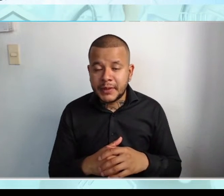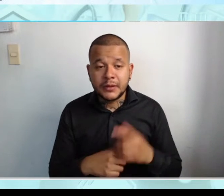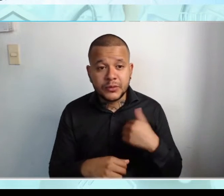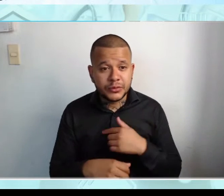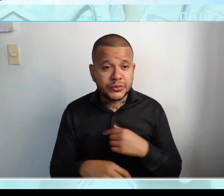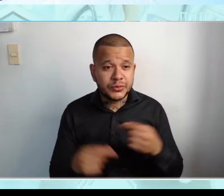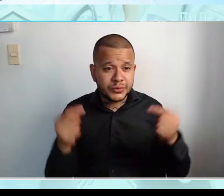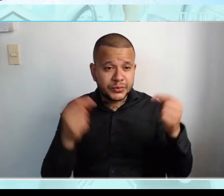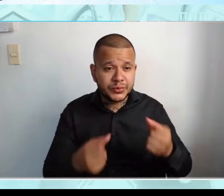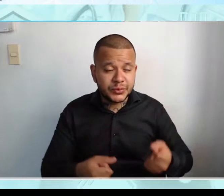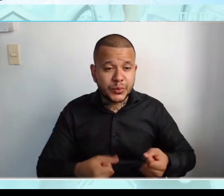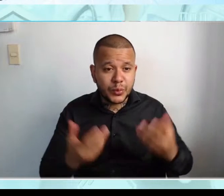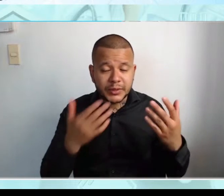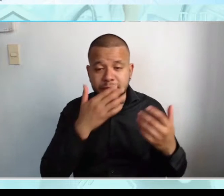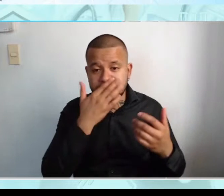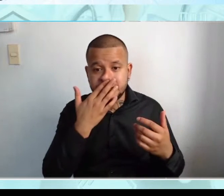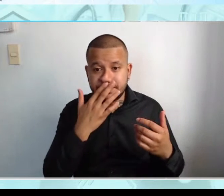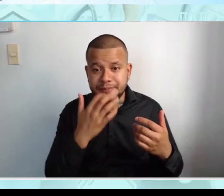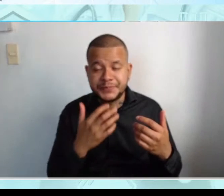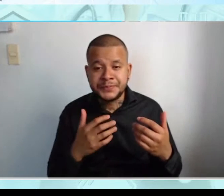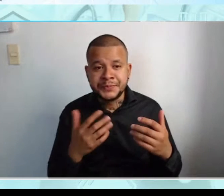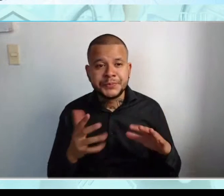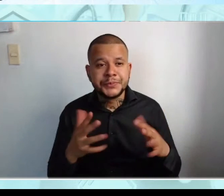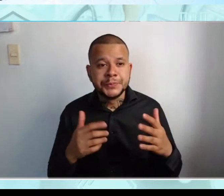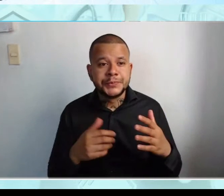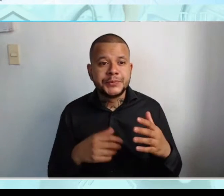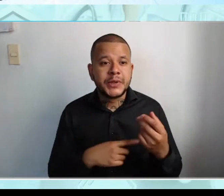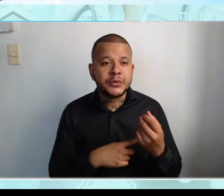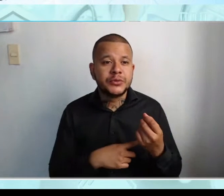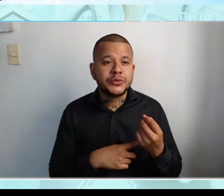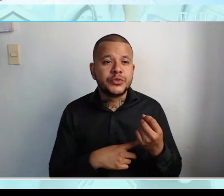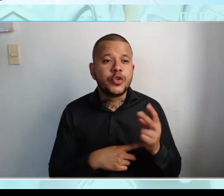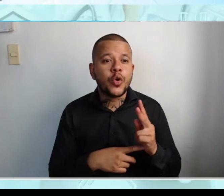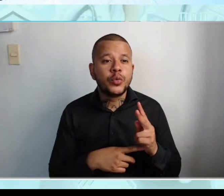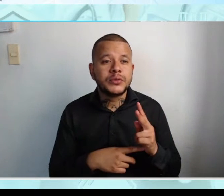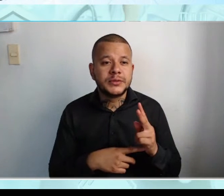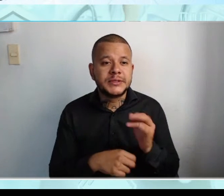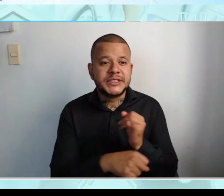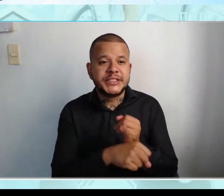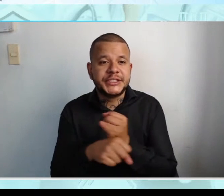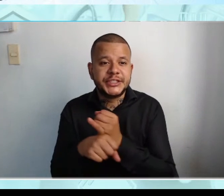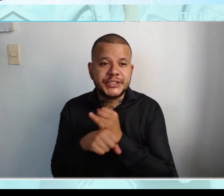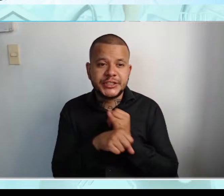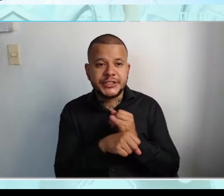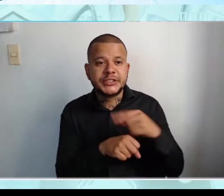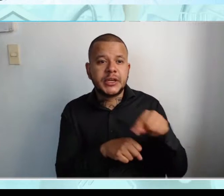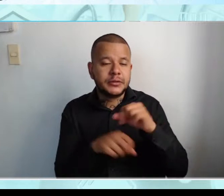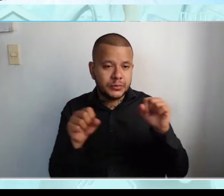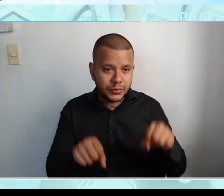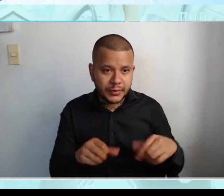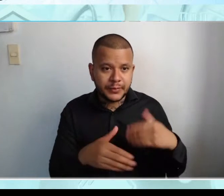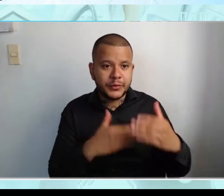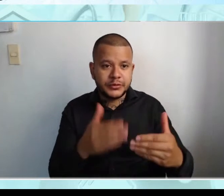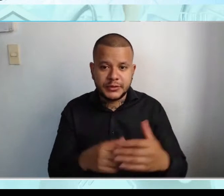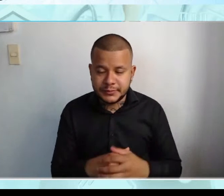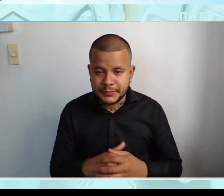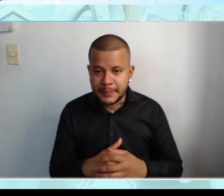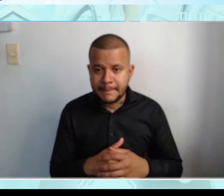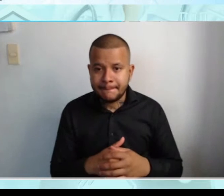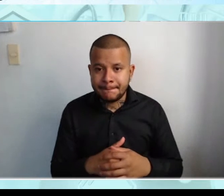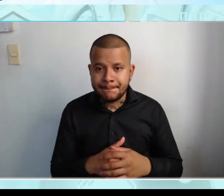inventario, solamente habían alrededor de unas 12 instituciones que estarían en capacidad de hacer el proceso. Y